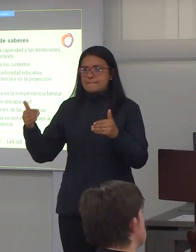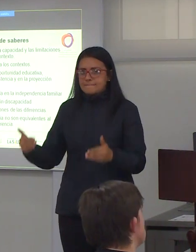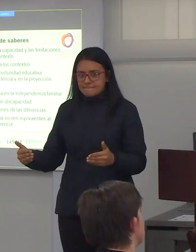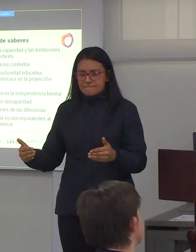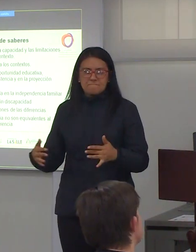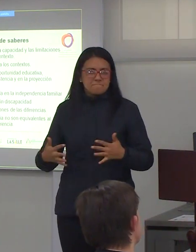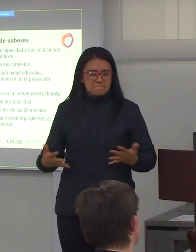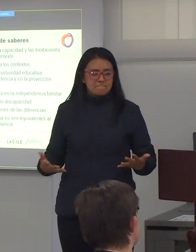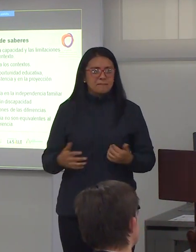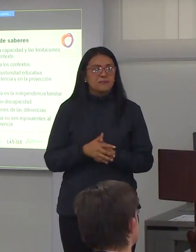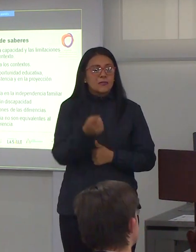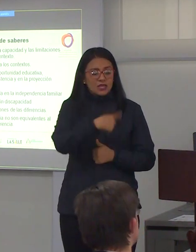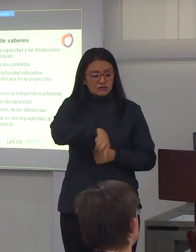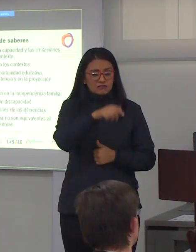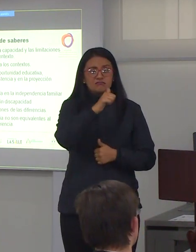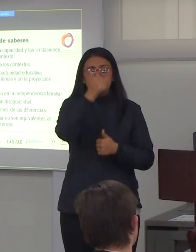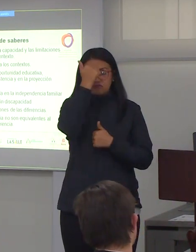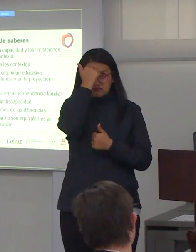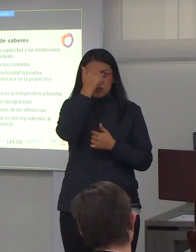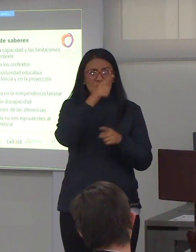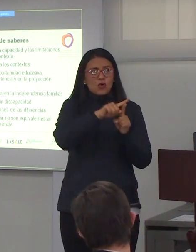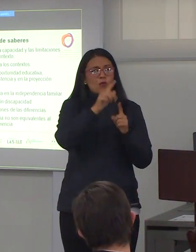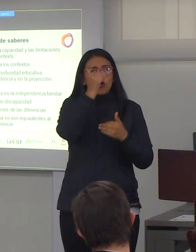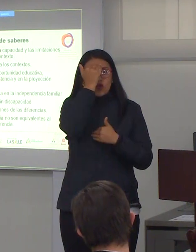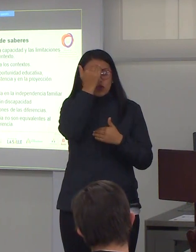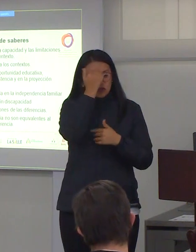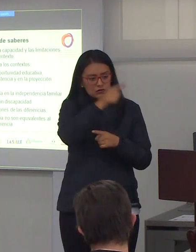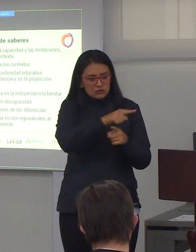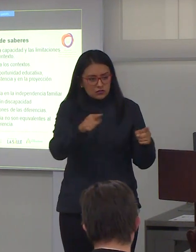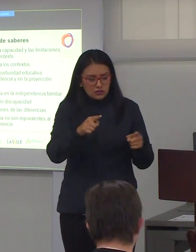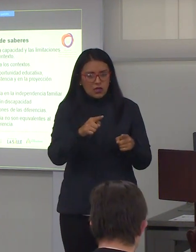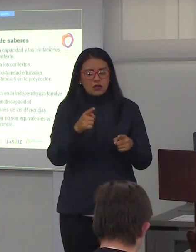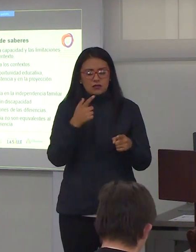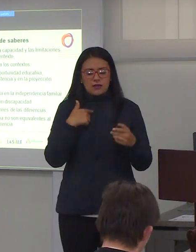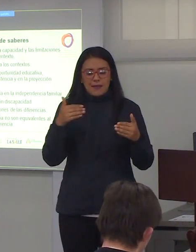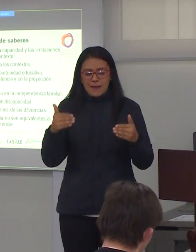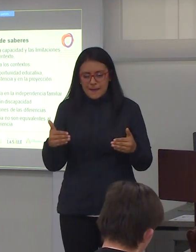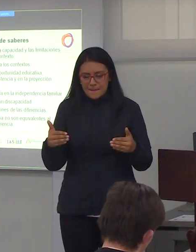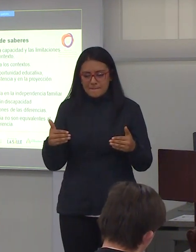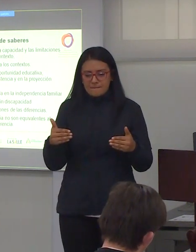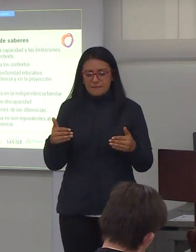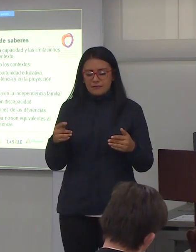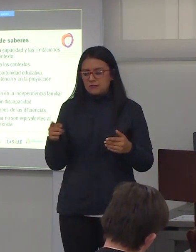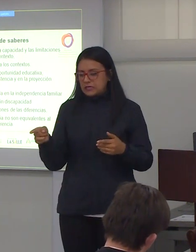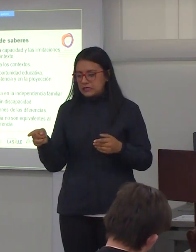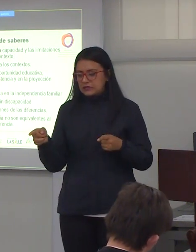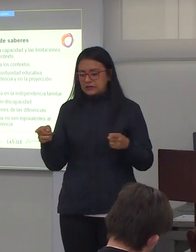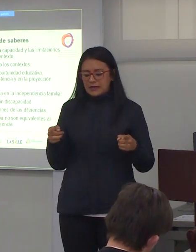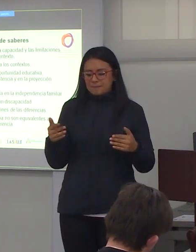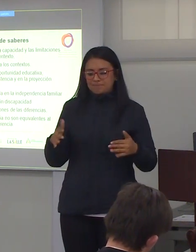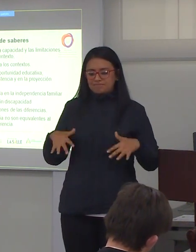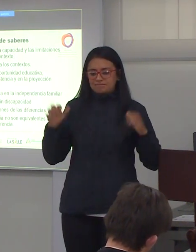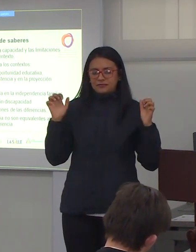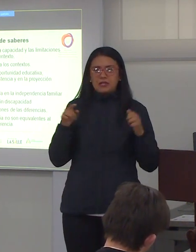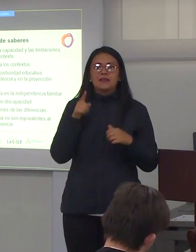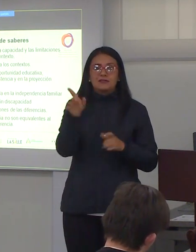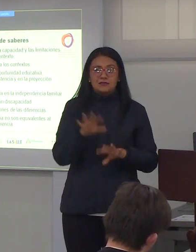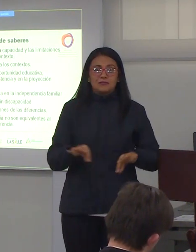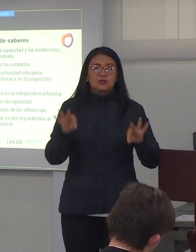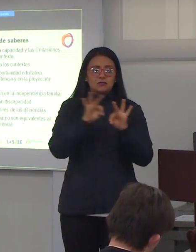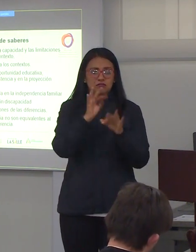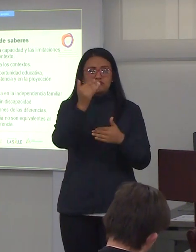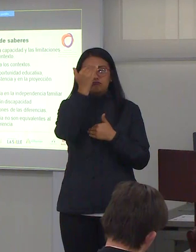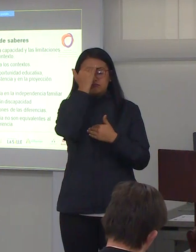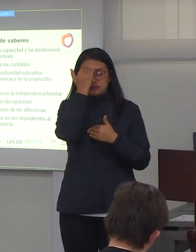es decir son conscientes hasta dónde está su límite en términos de lo uno y de lo otro y eso es muy importante